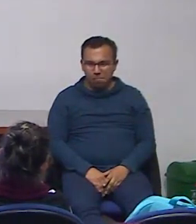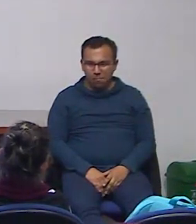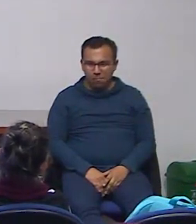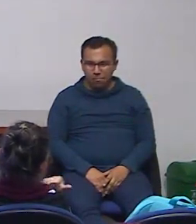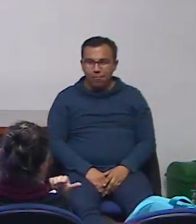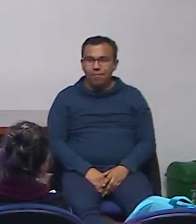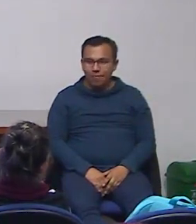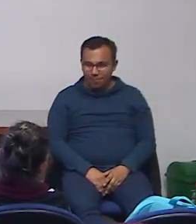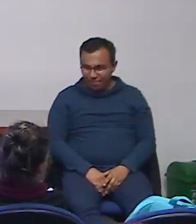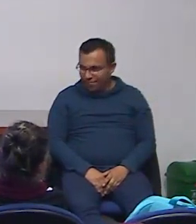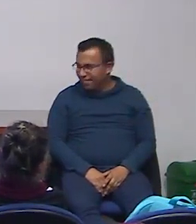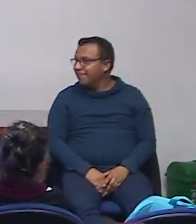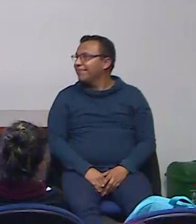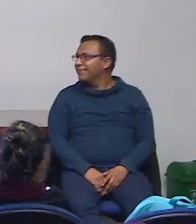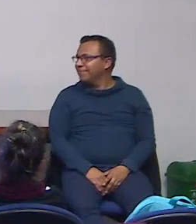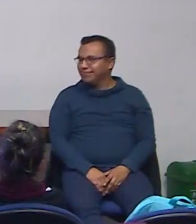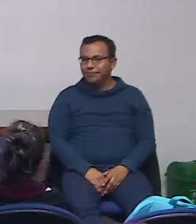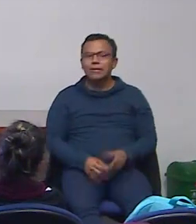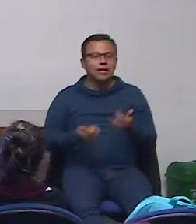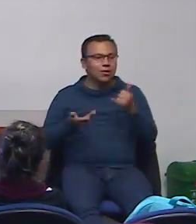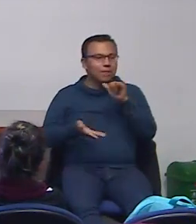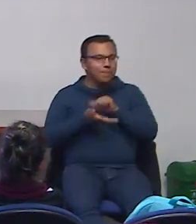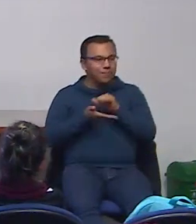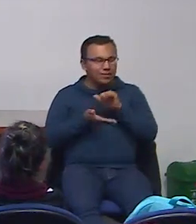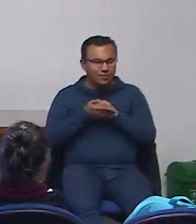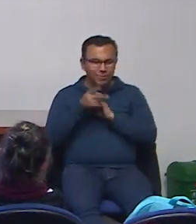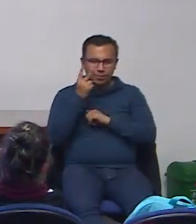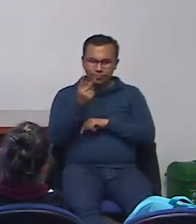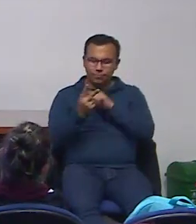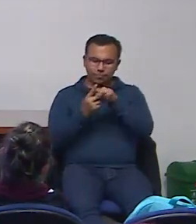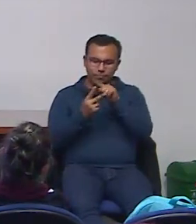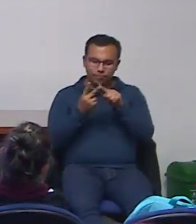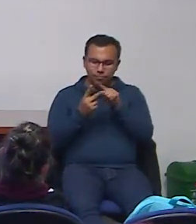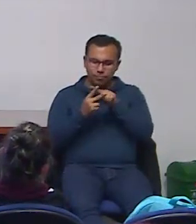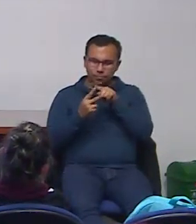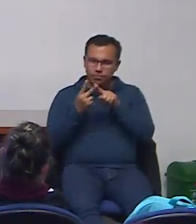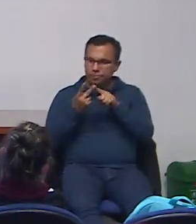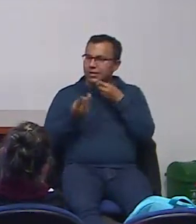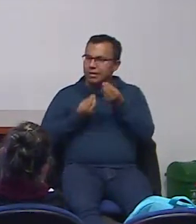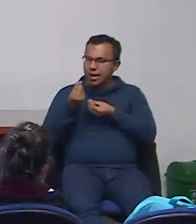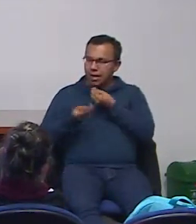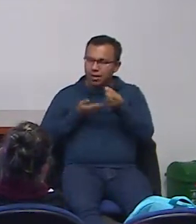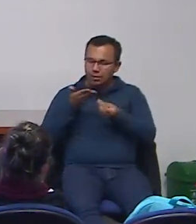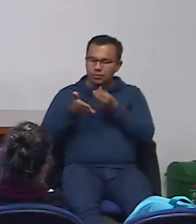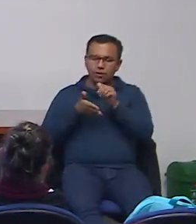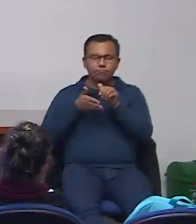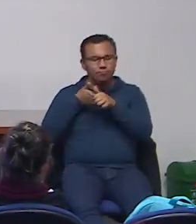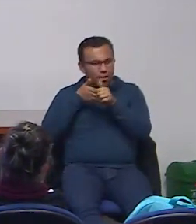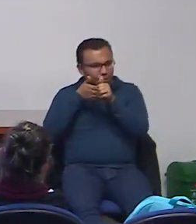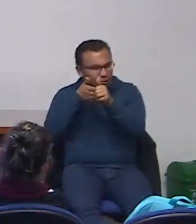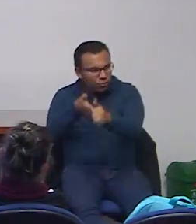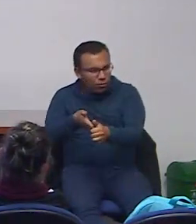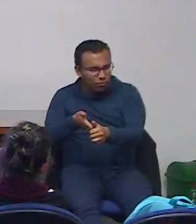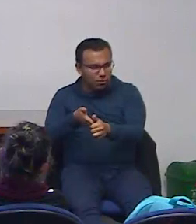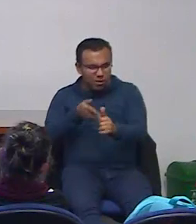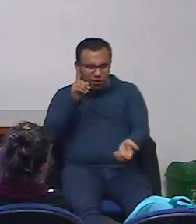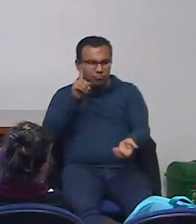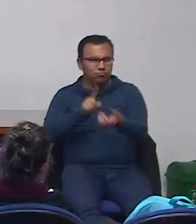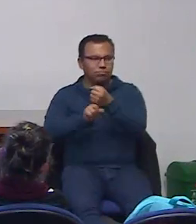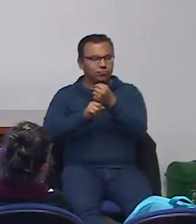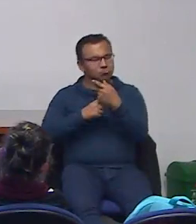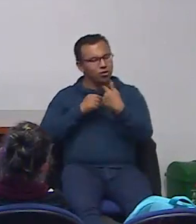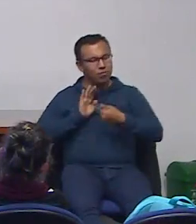Entonces es muy importante entender estas dos cosas como como parte de la metodología para saber cómo podemos hacer una